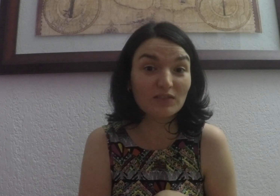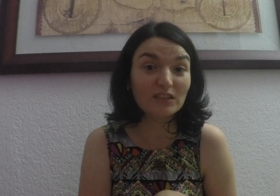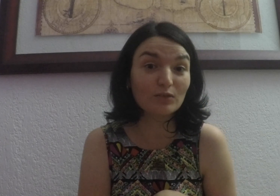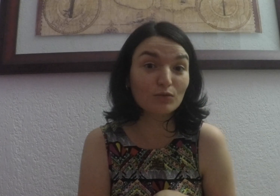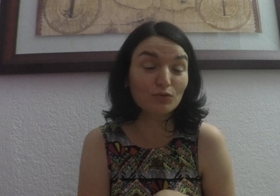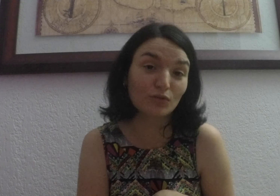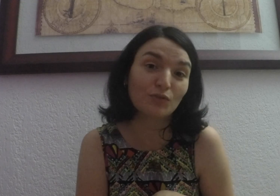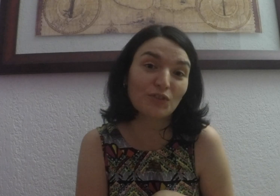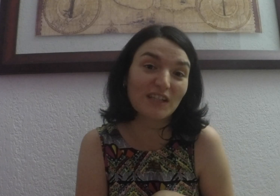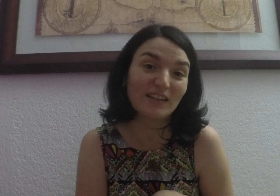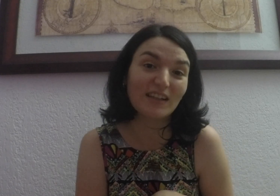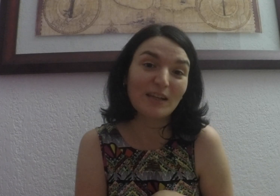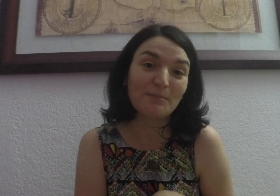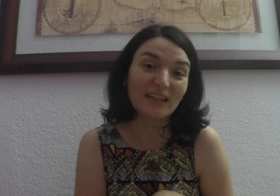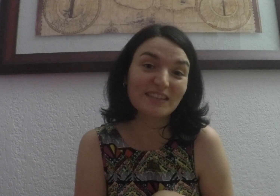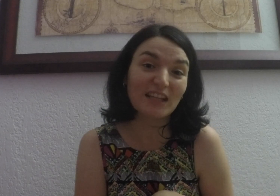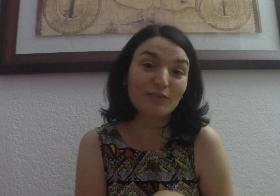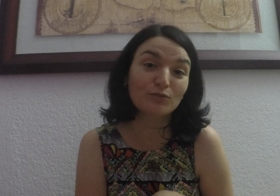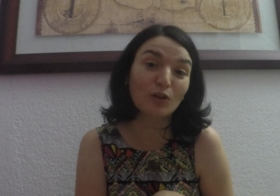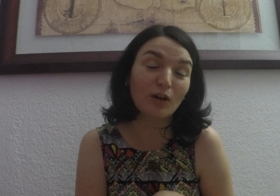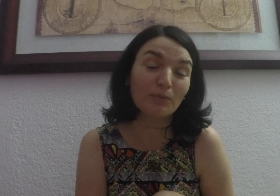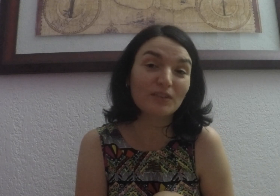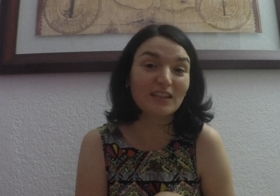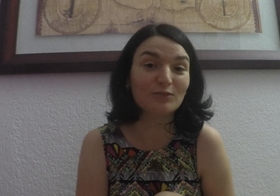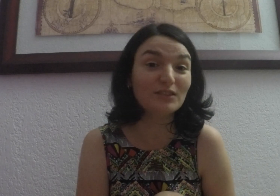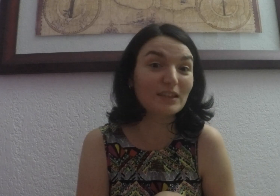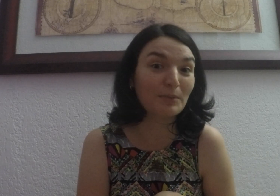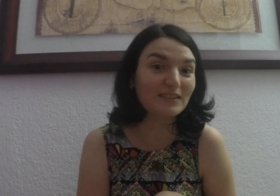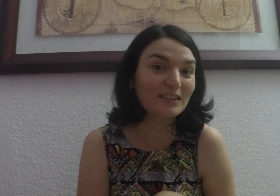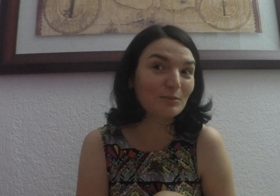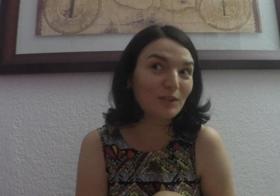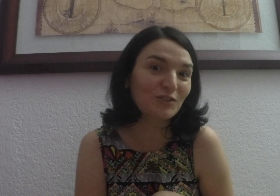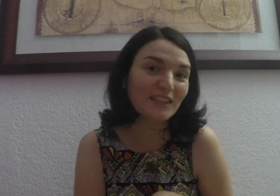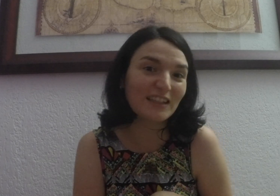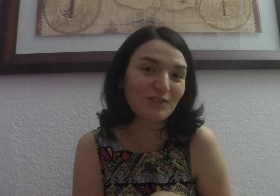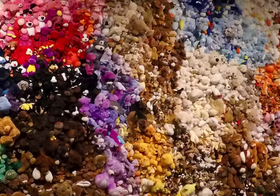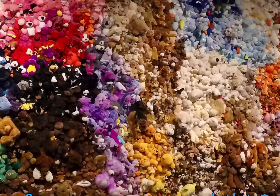prochaine vidéo sur ce sujet. Merci à vous encore pour votre écoute et passez une bonne journée.